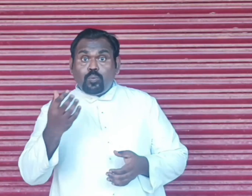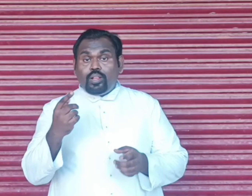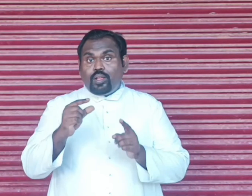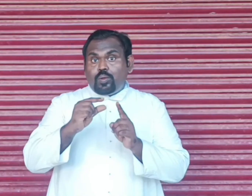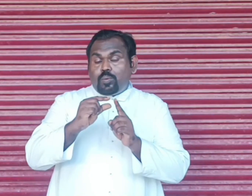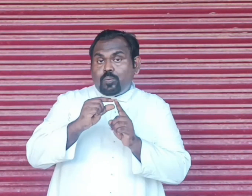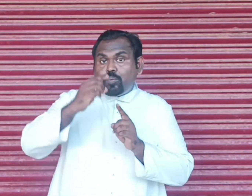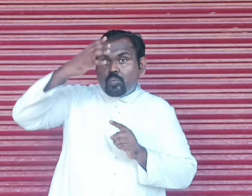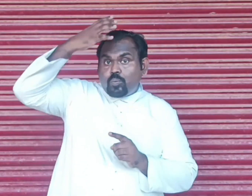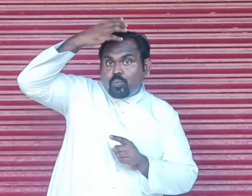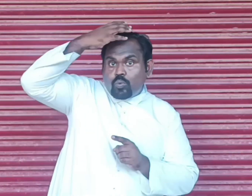പുതിയ